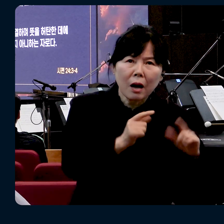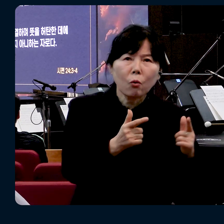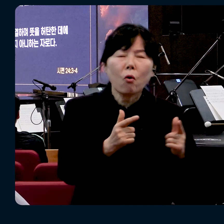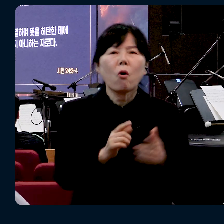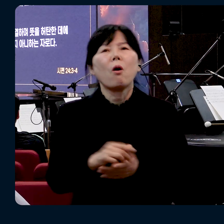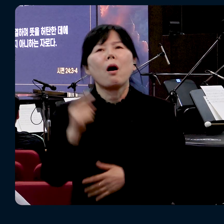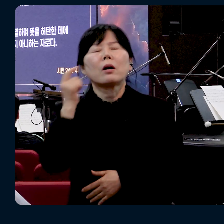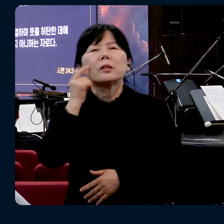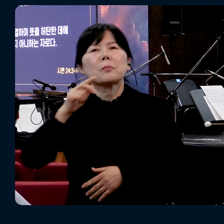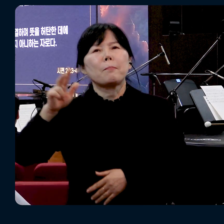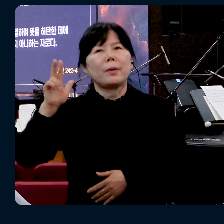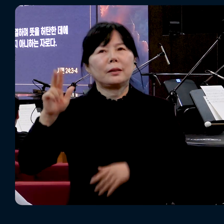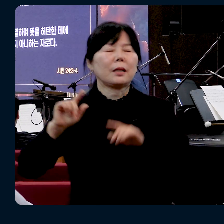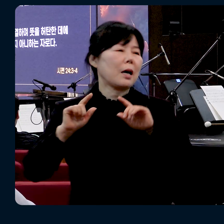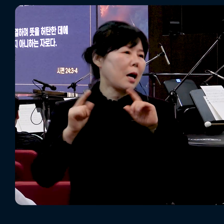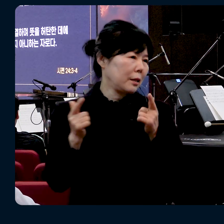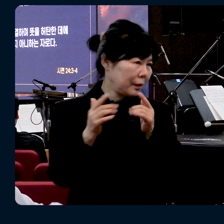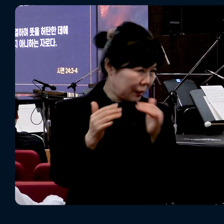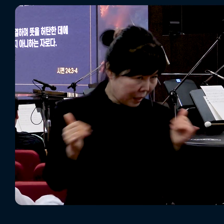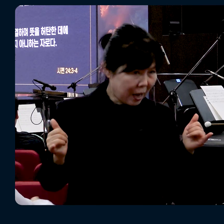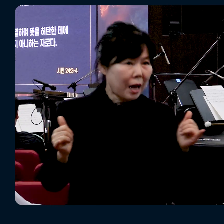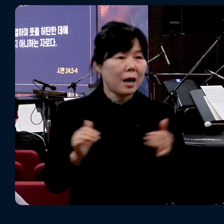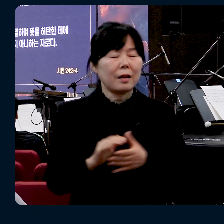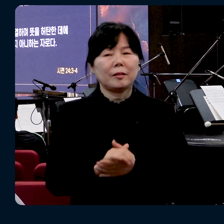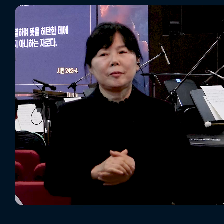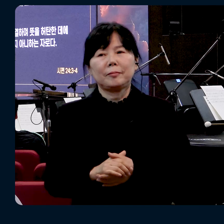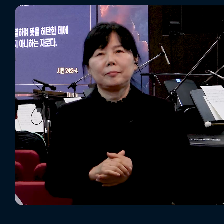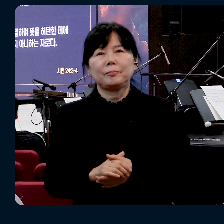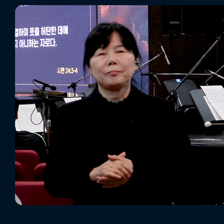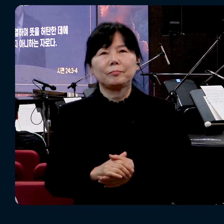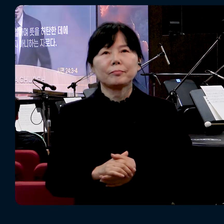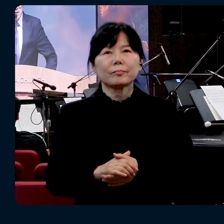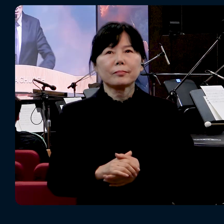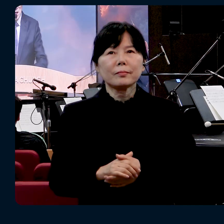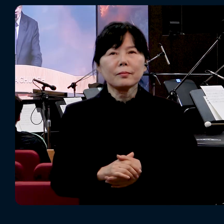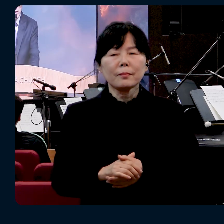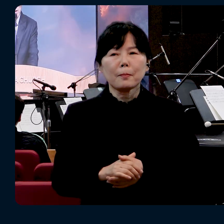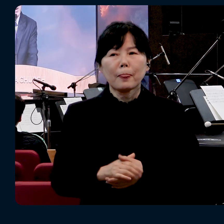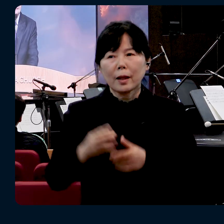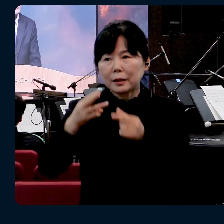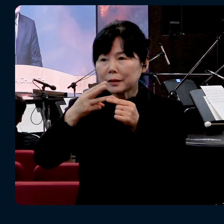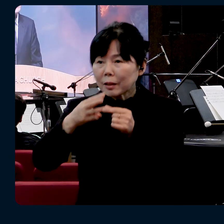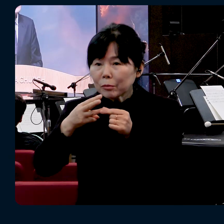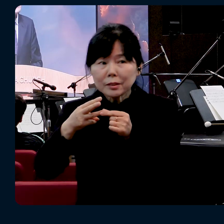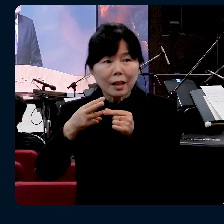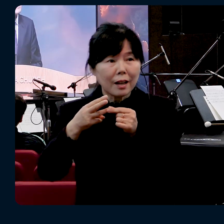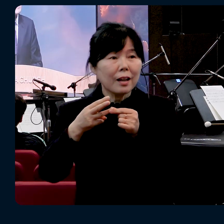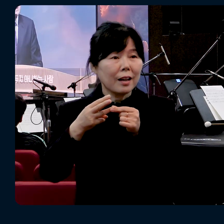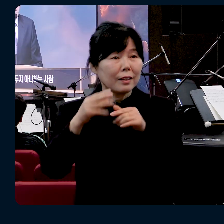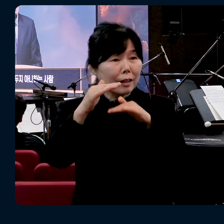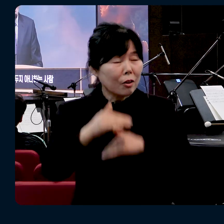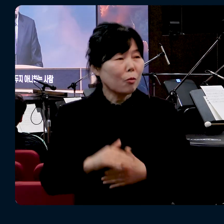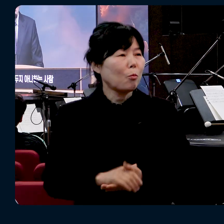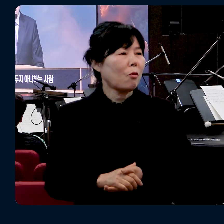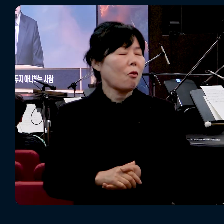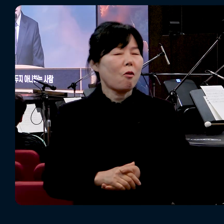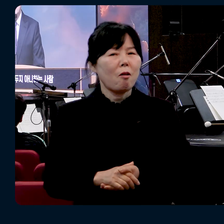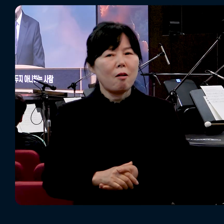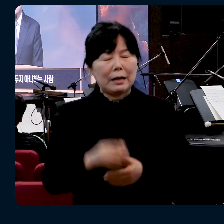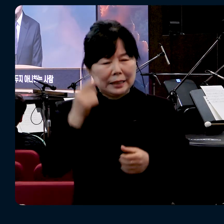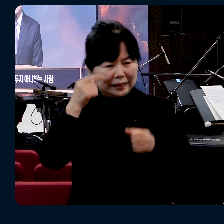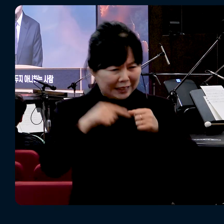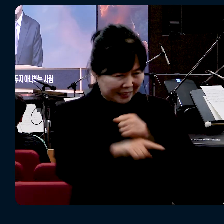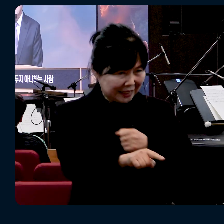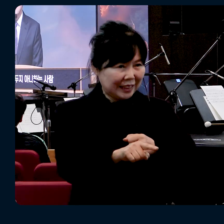아니하며 거짓 맹세하지 아니하는 자로다. 그 세 번째는 바로 뜻을 허탄한